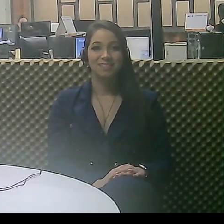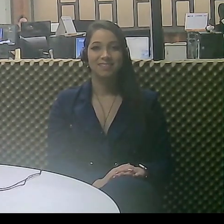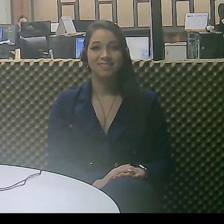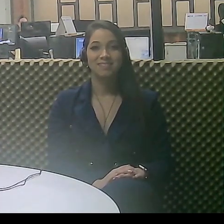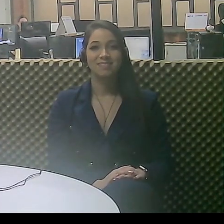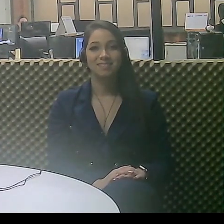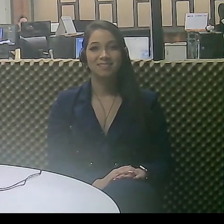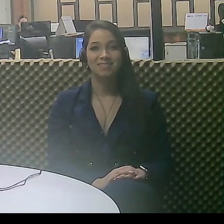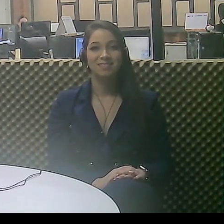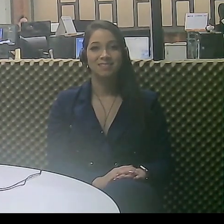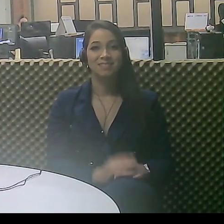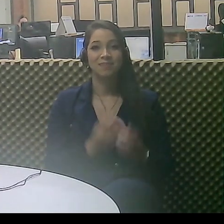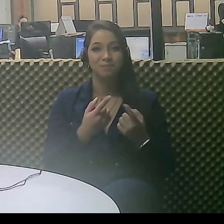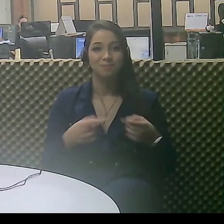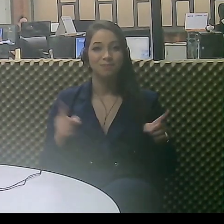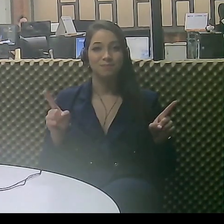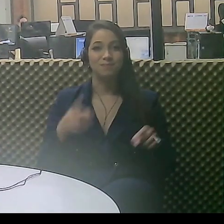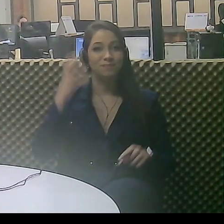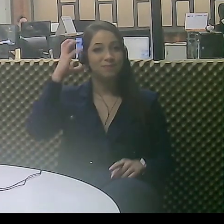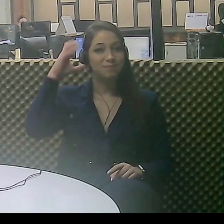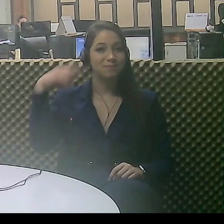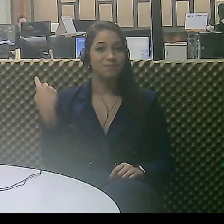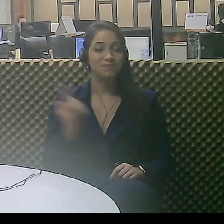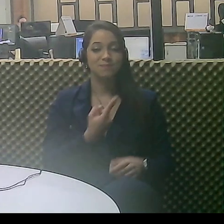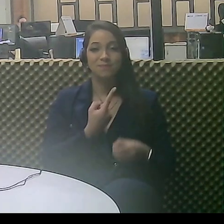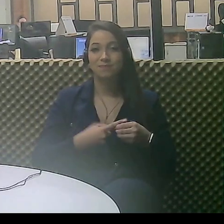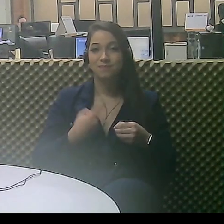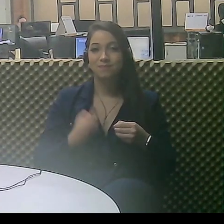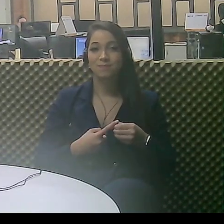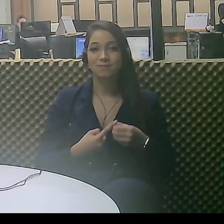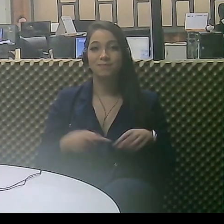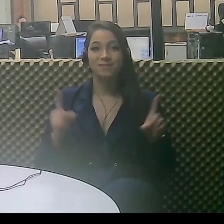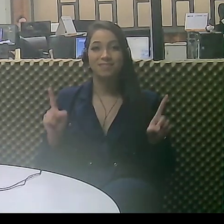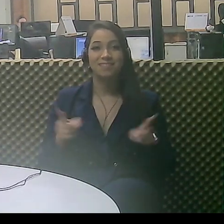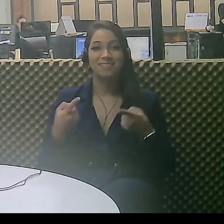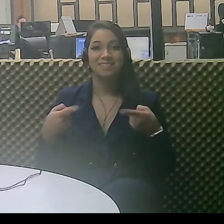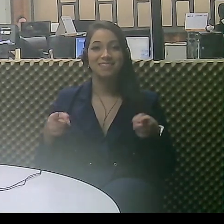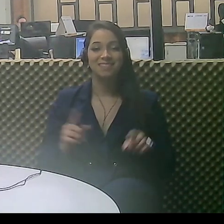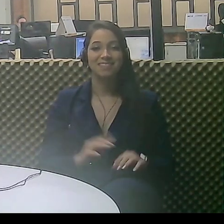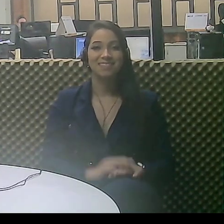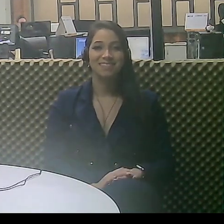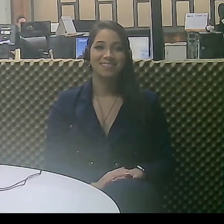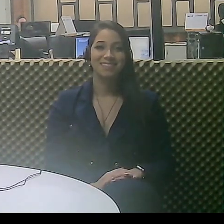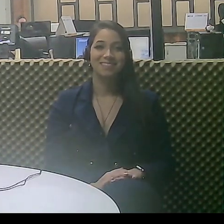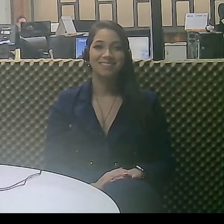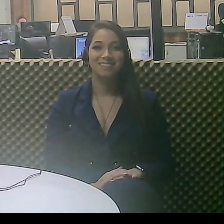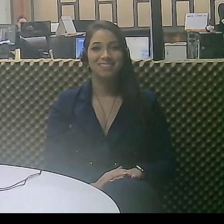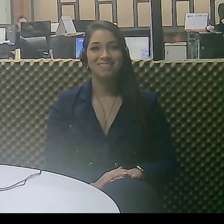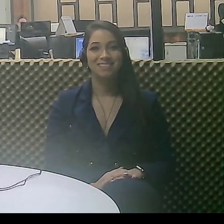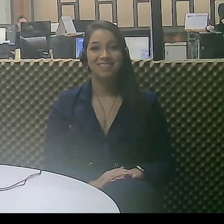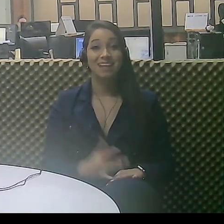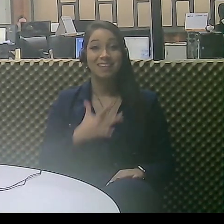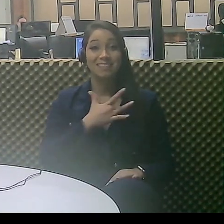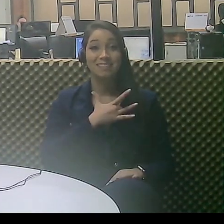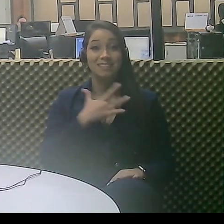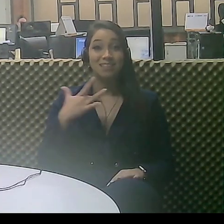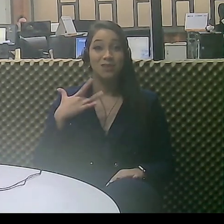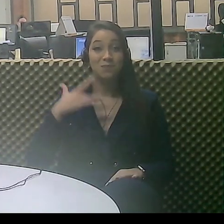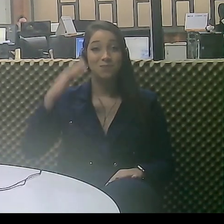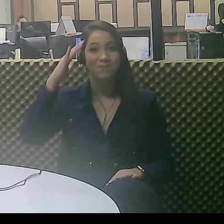destaques rádio nossa cidade saúde em